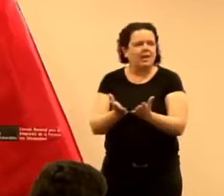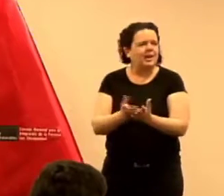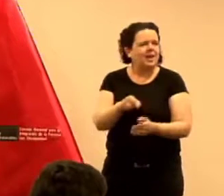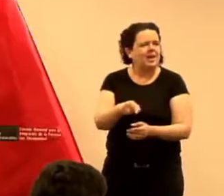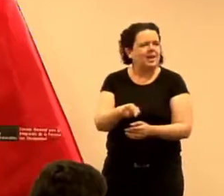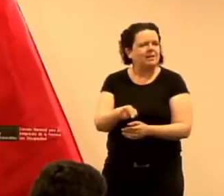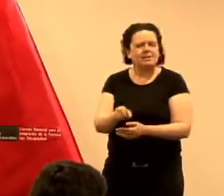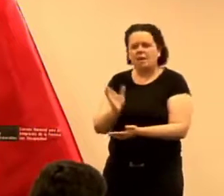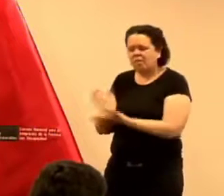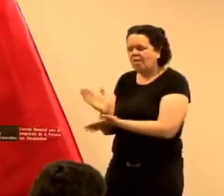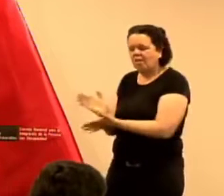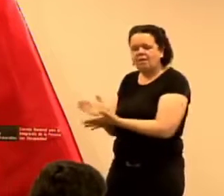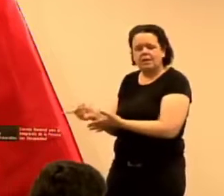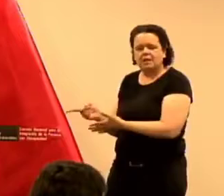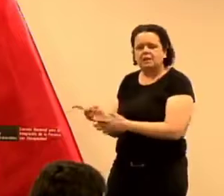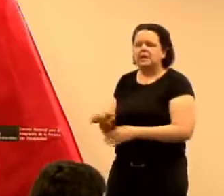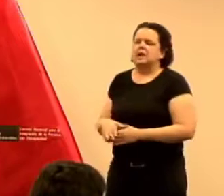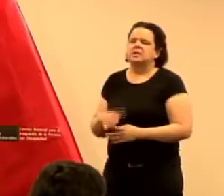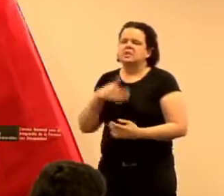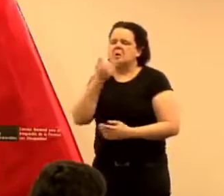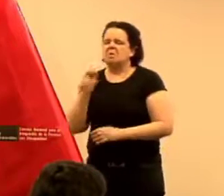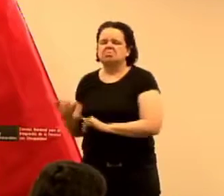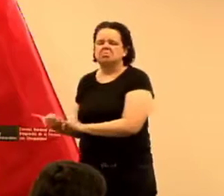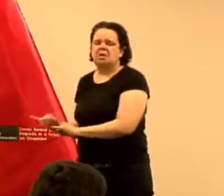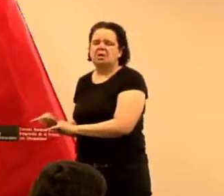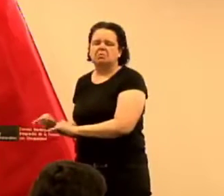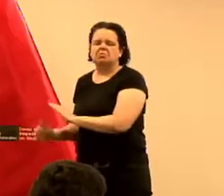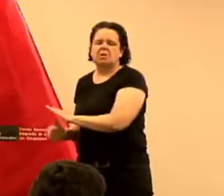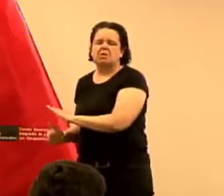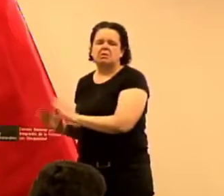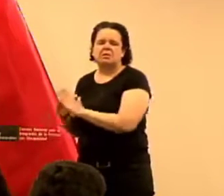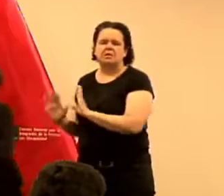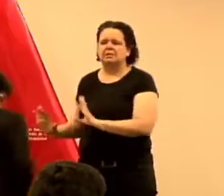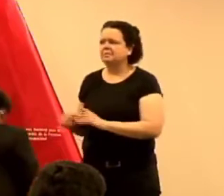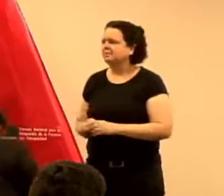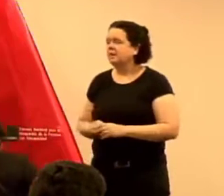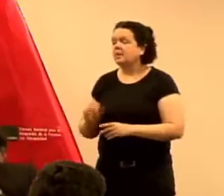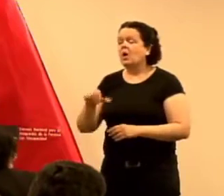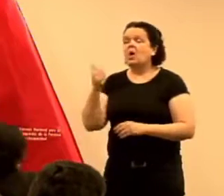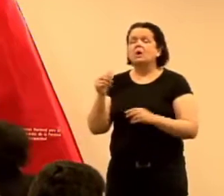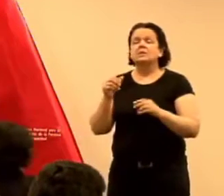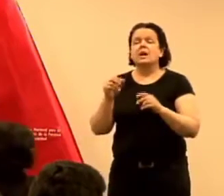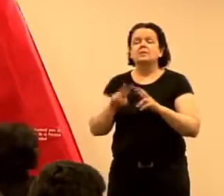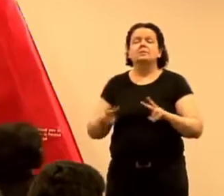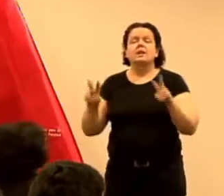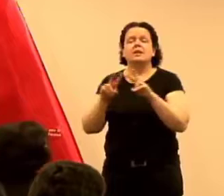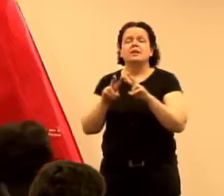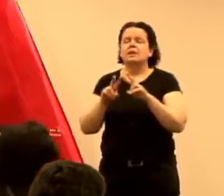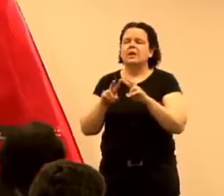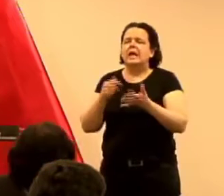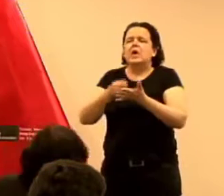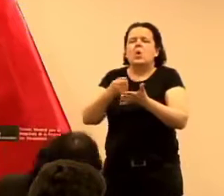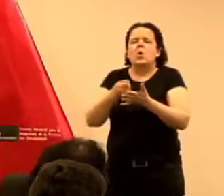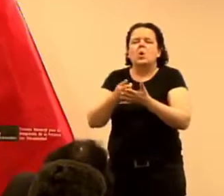ambiente hostil, entonces prefieren no educarlos. U otras veces pueden valorar que el costo-oportunidad de